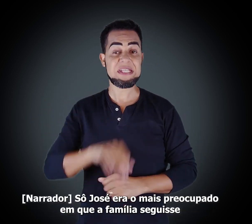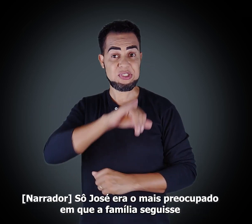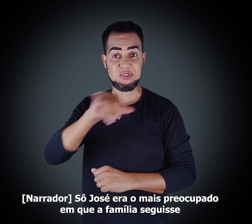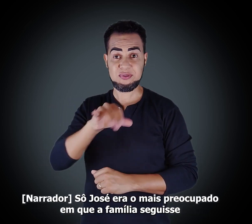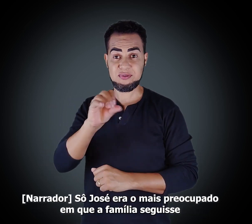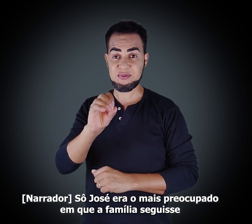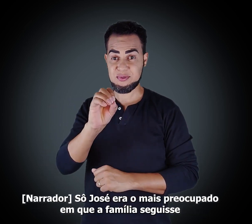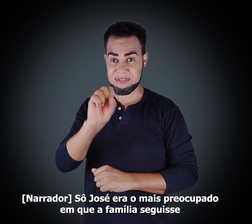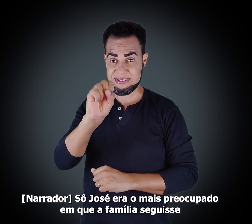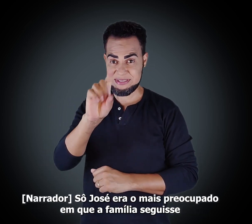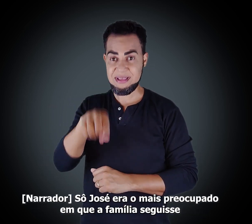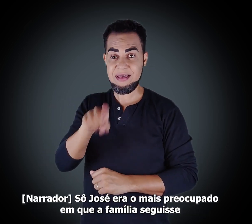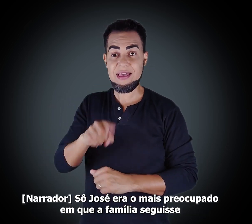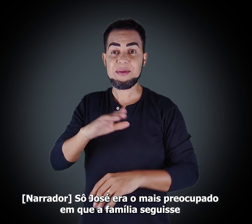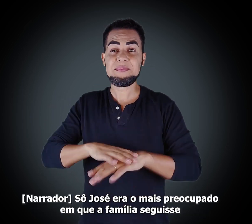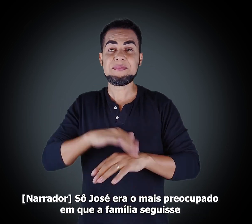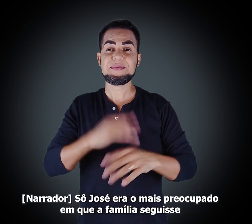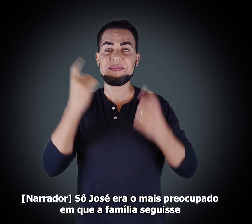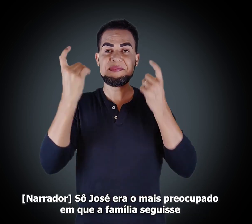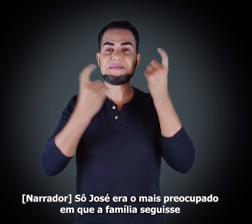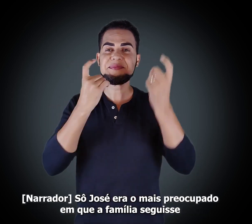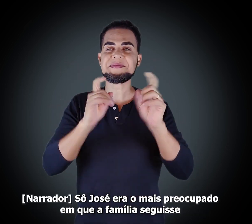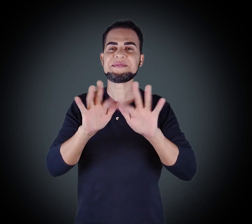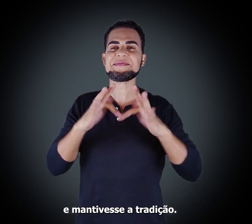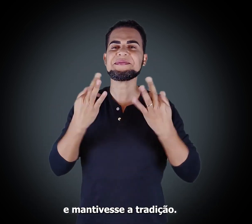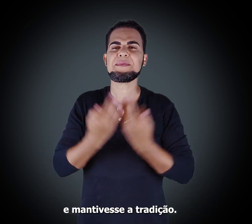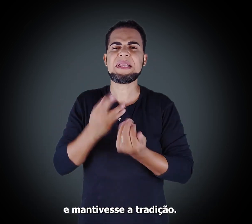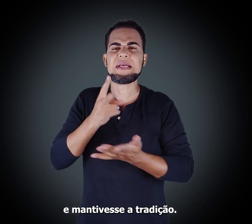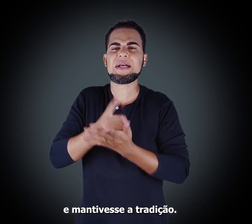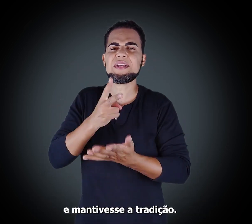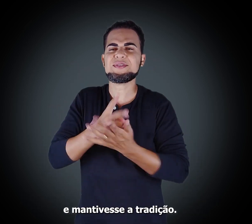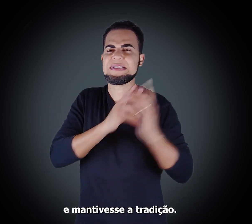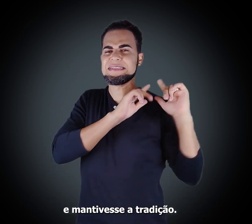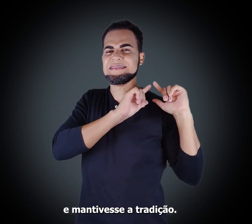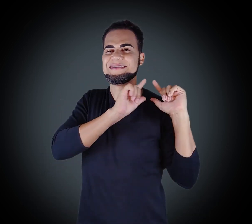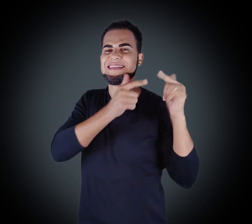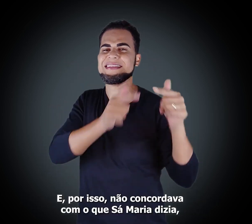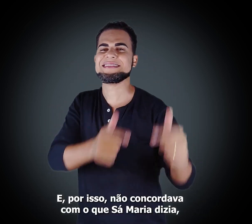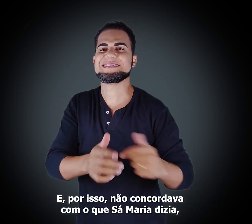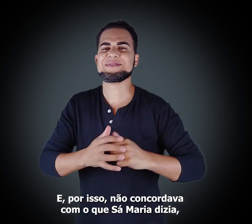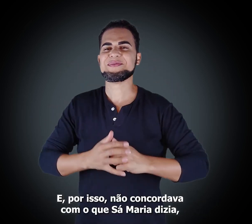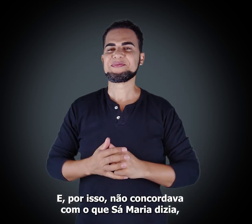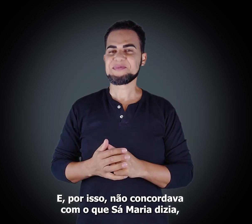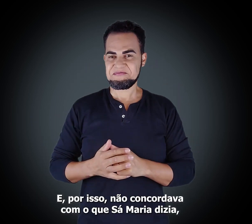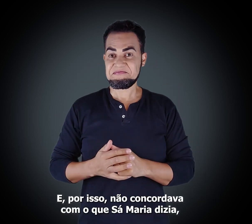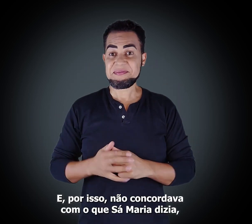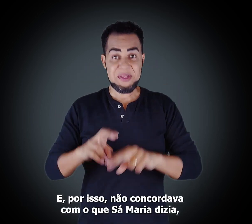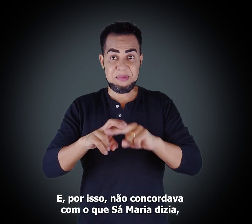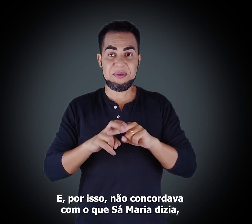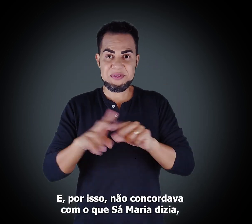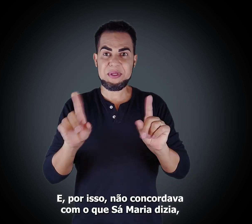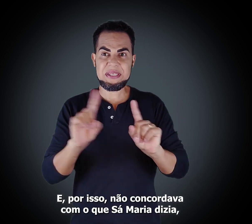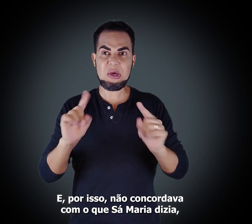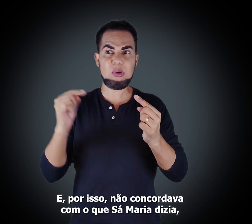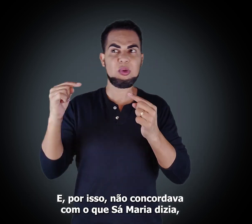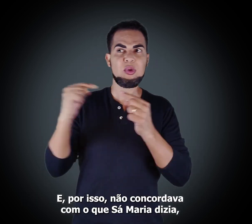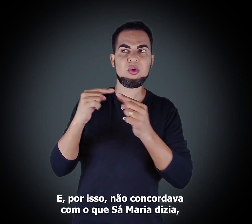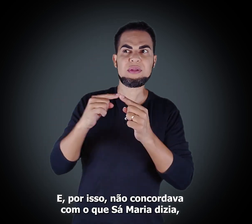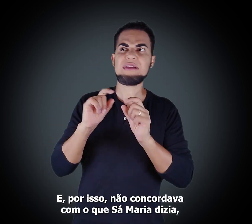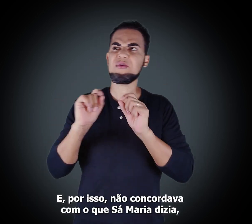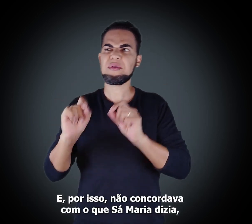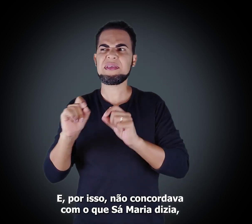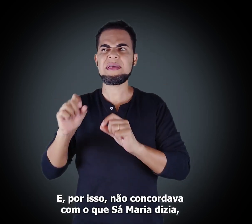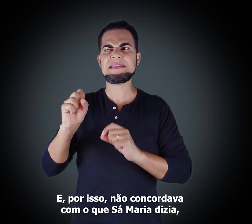São José era o mais preocupado em que a família seguisse e mantivesse a tradição. E por isso, não concordava com o